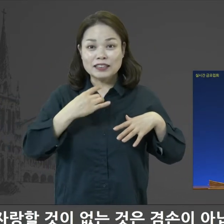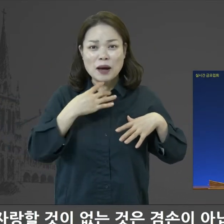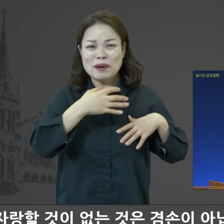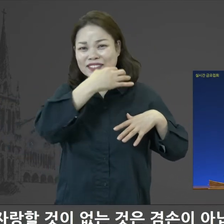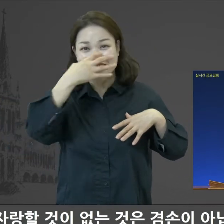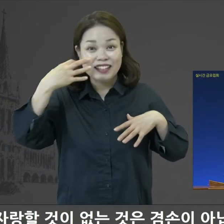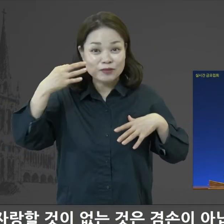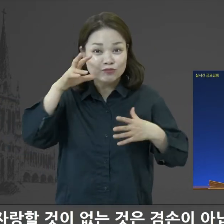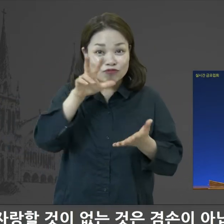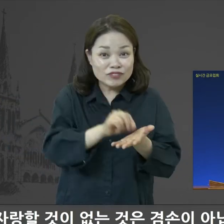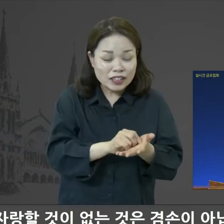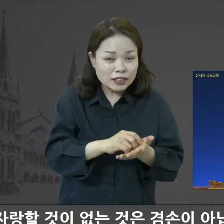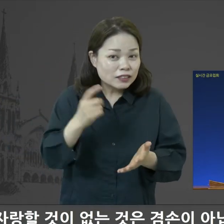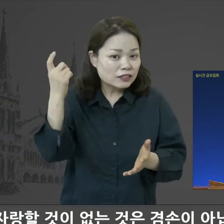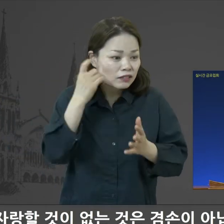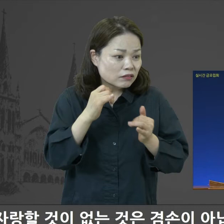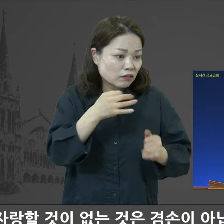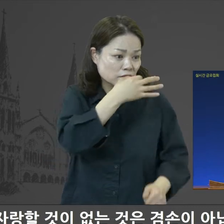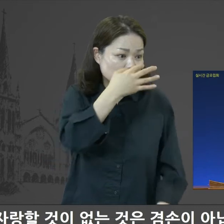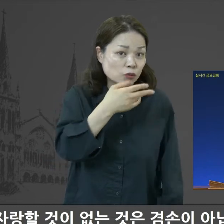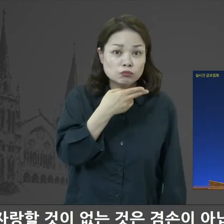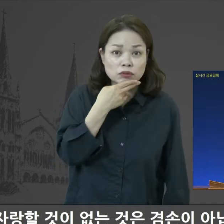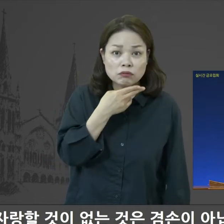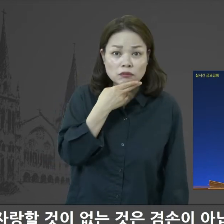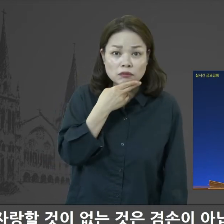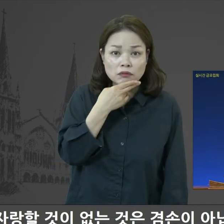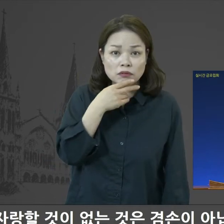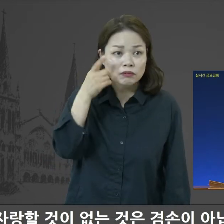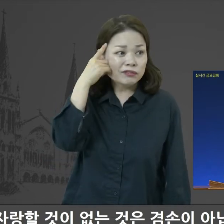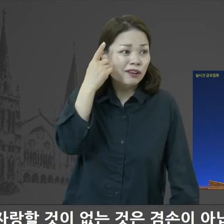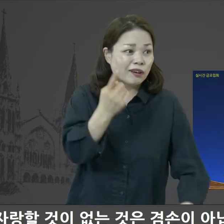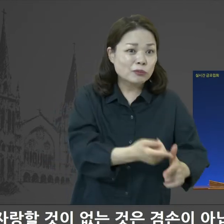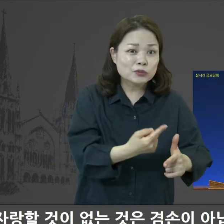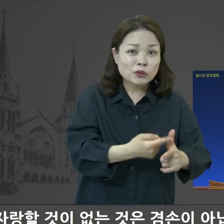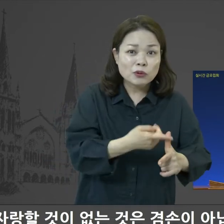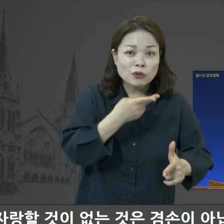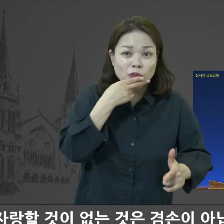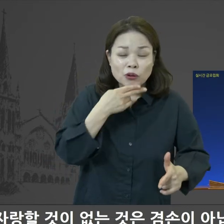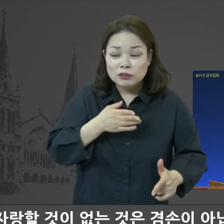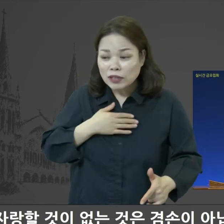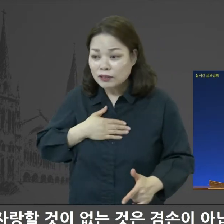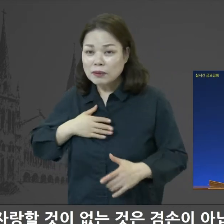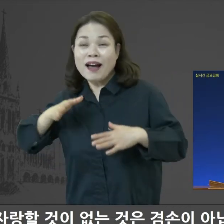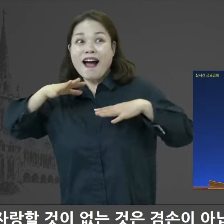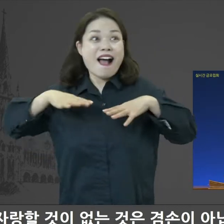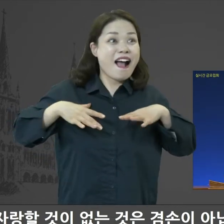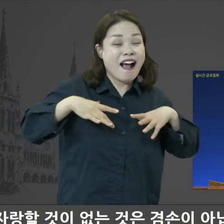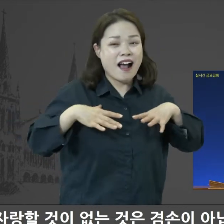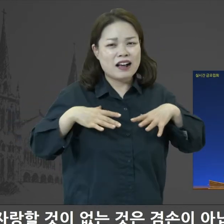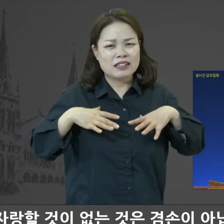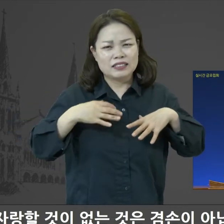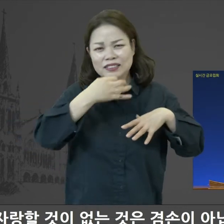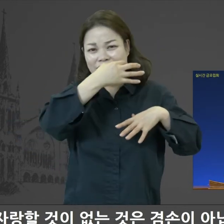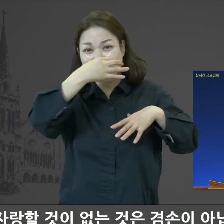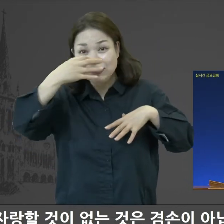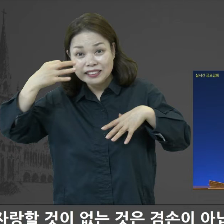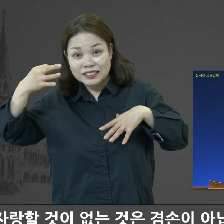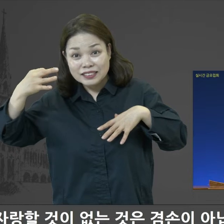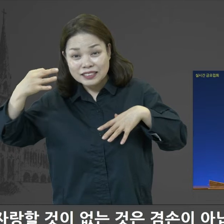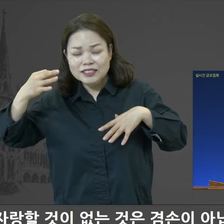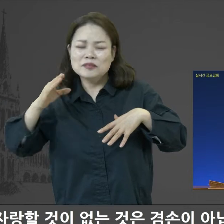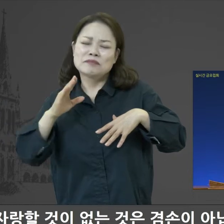문제지, 듣는 사람은 신이 안 나는데 하는 자기만 신나는 게 문제지, 자랑하는 나는 신이 나는